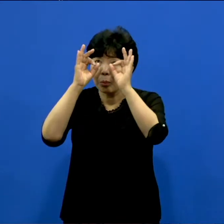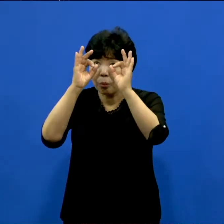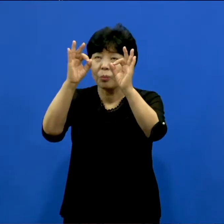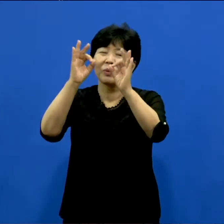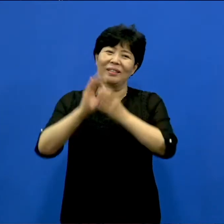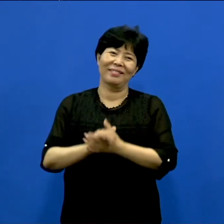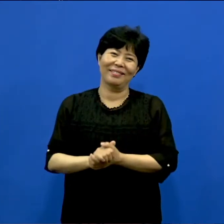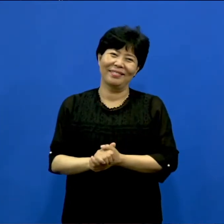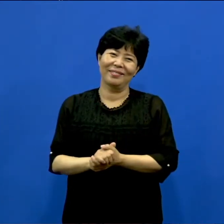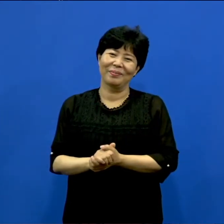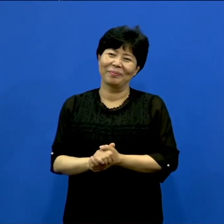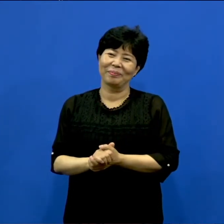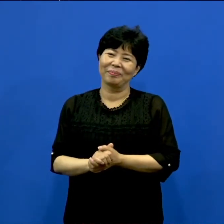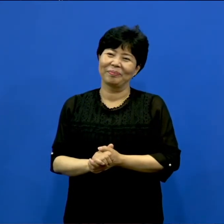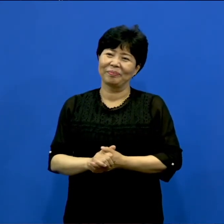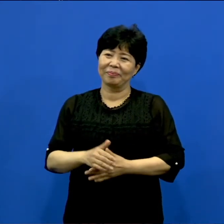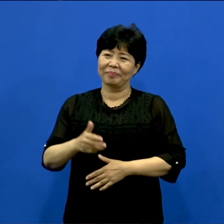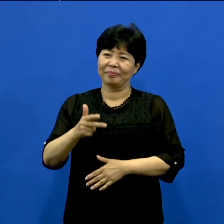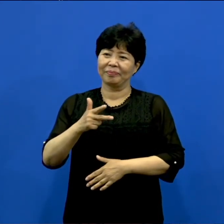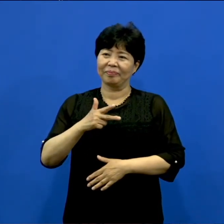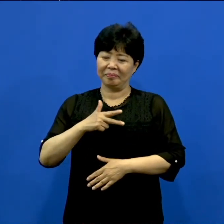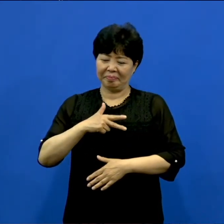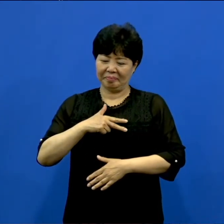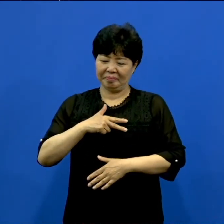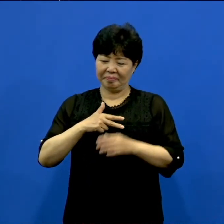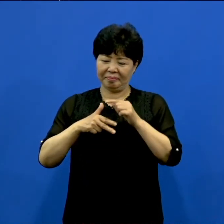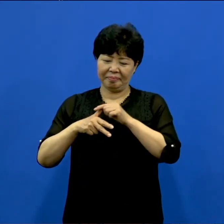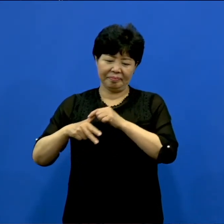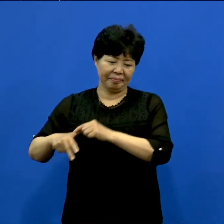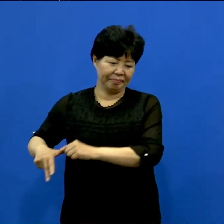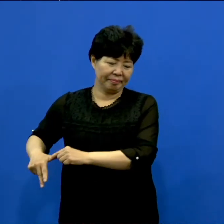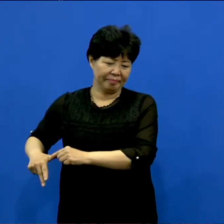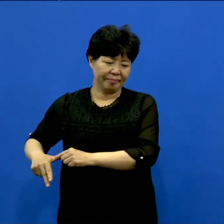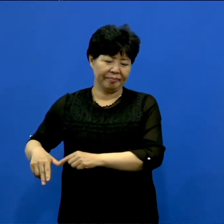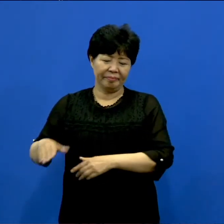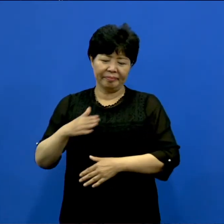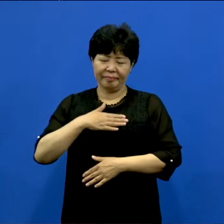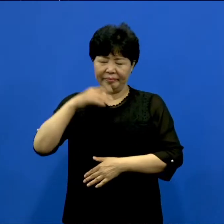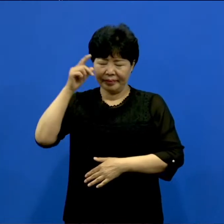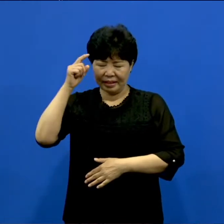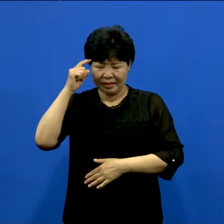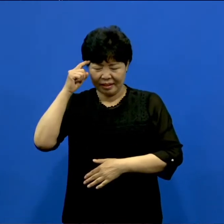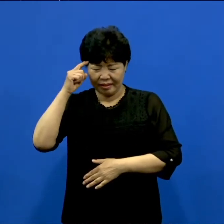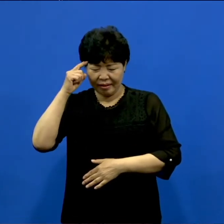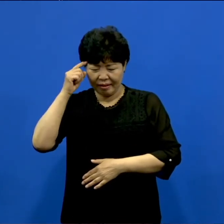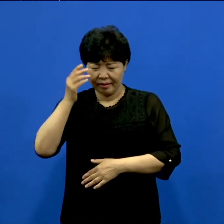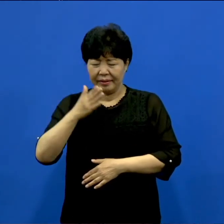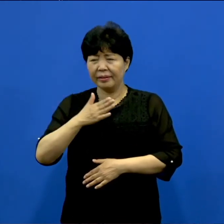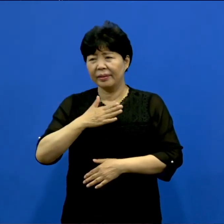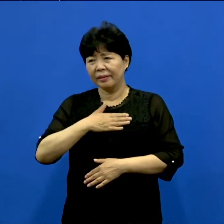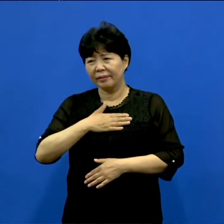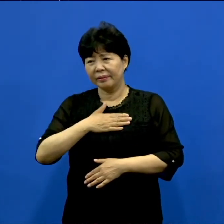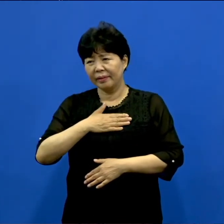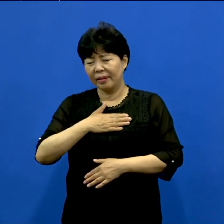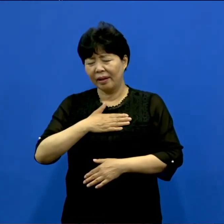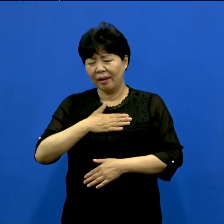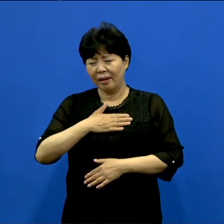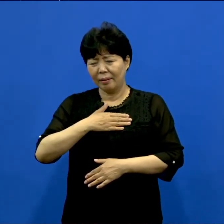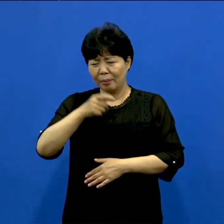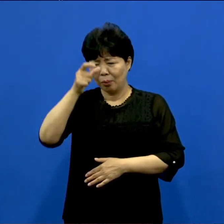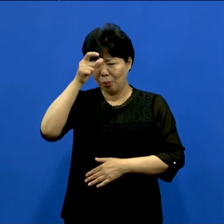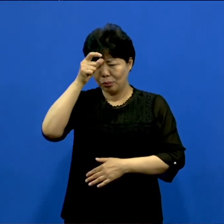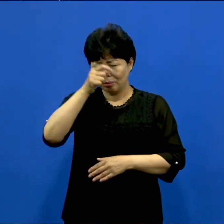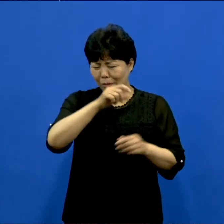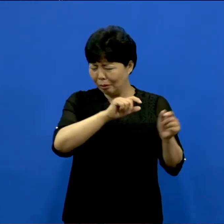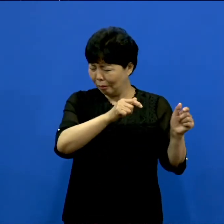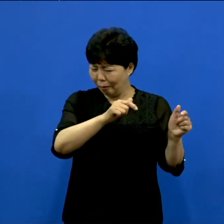그런 사람은 자기의 자아를 내려놓고 자기의 고집과 자기의 주장과 자기의 생각과 자기의 모든, 여러분, 우리는 너무 많은